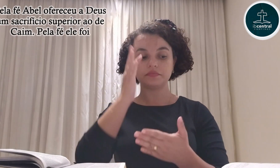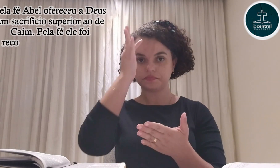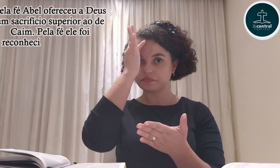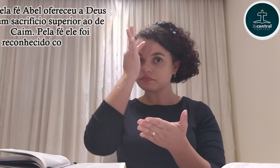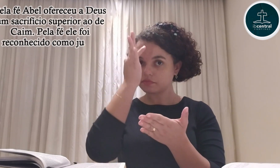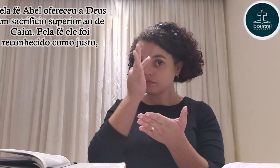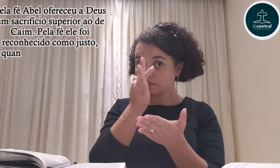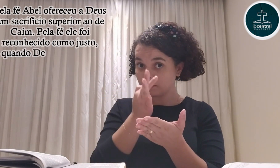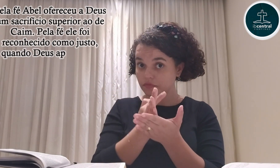pela fé,